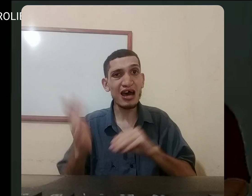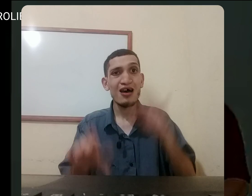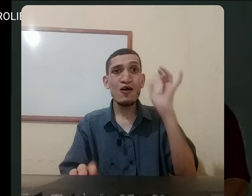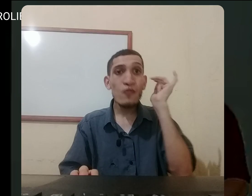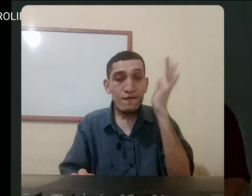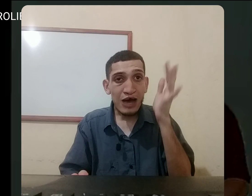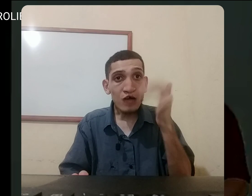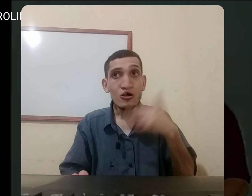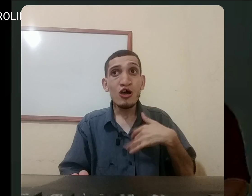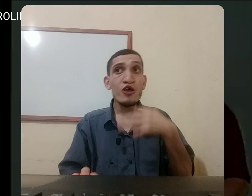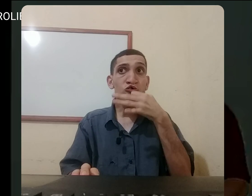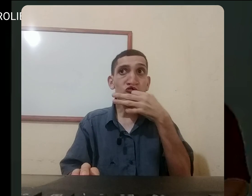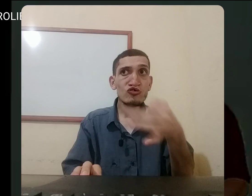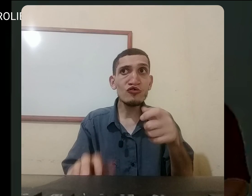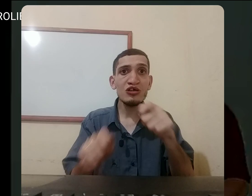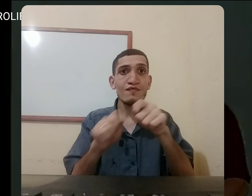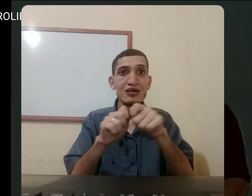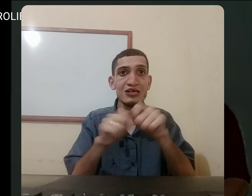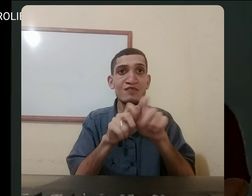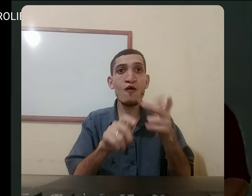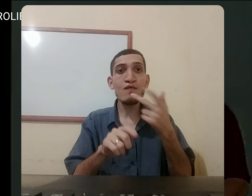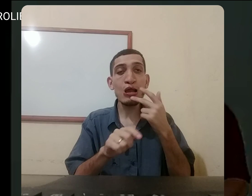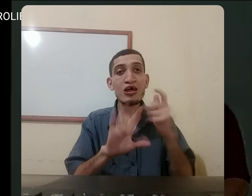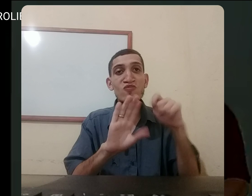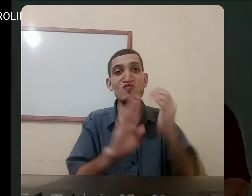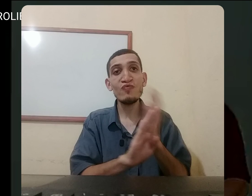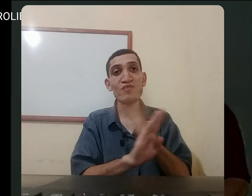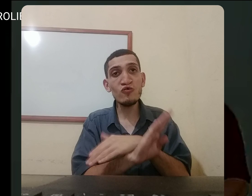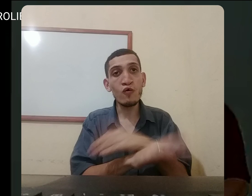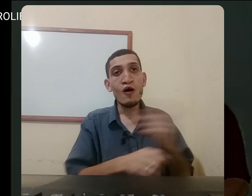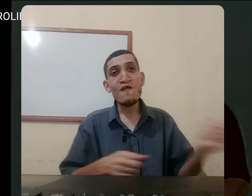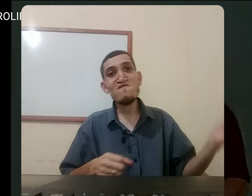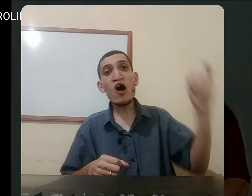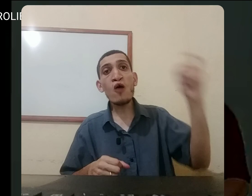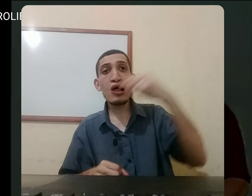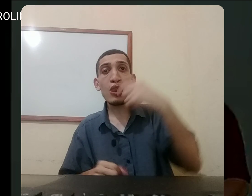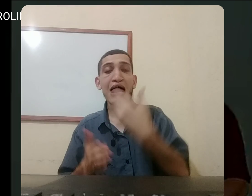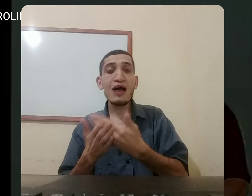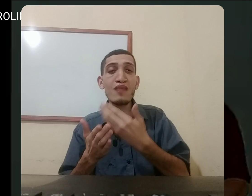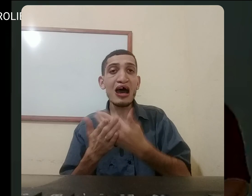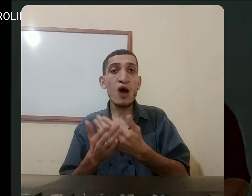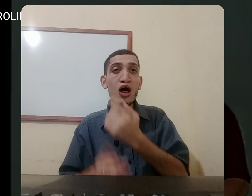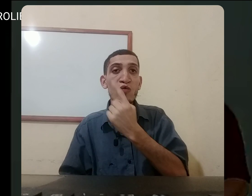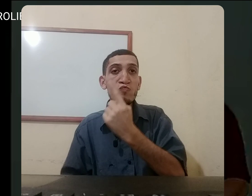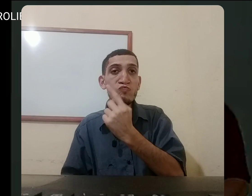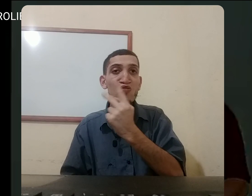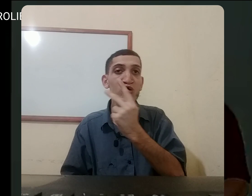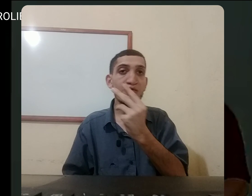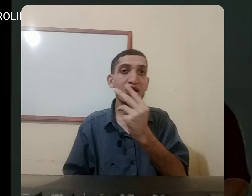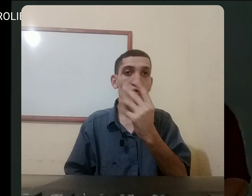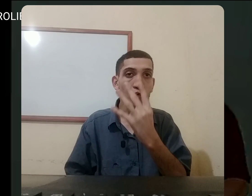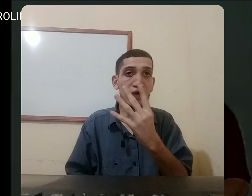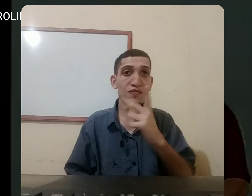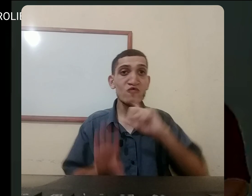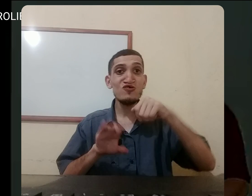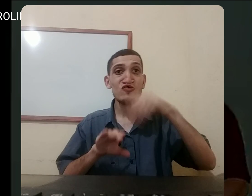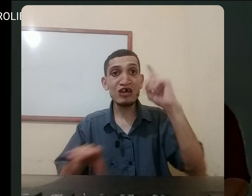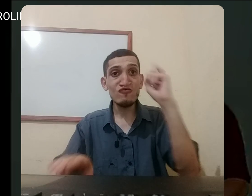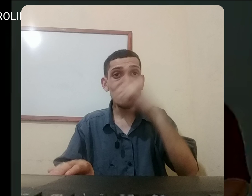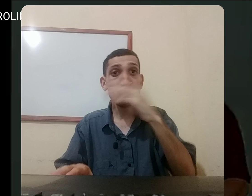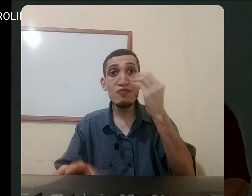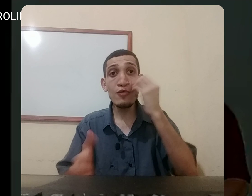copiar, tá? rapaz, eu sugiro você fazer igual que falei no vídeo anterior. Volta lá na aula 1, 2, 3, 4,